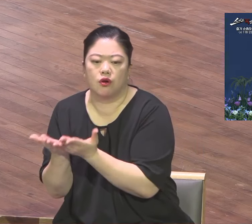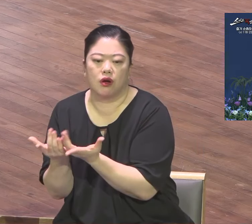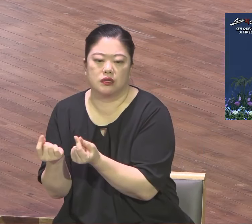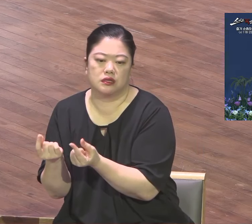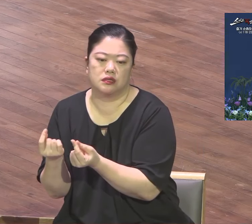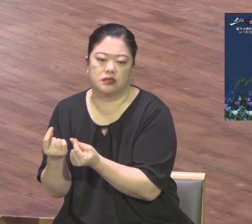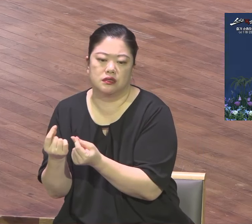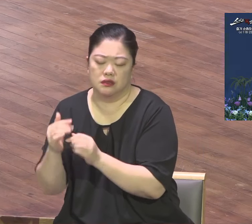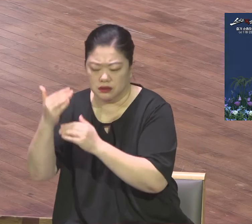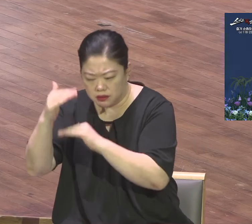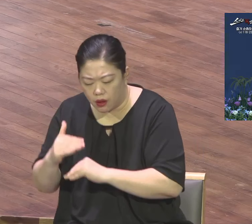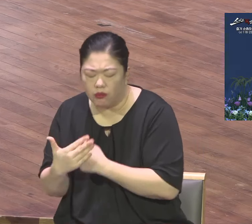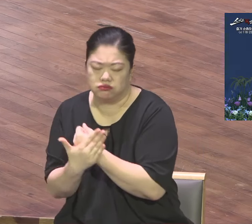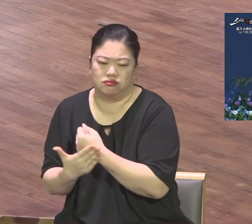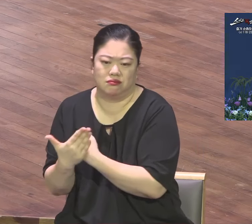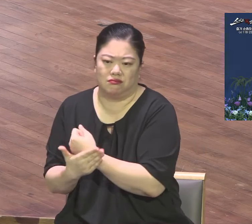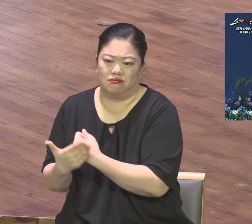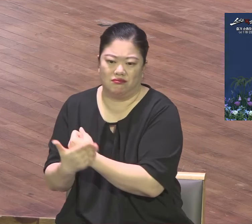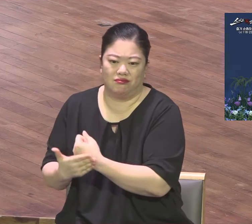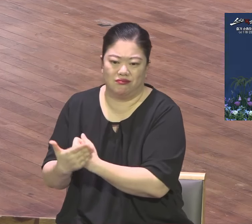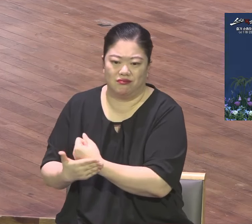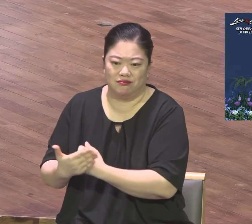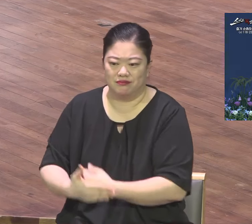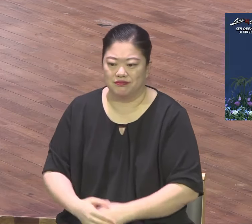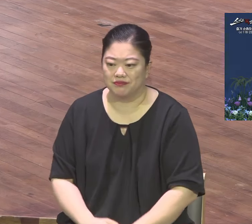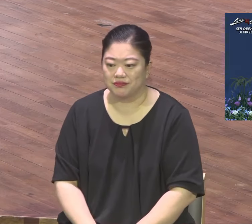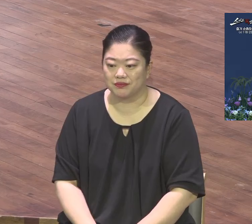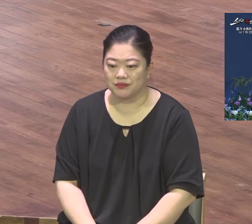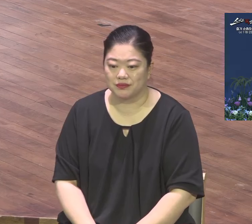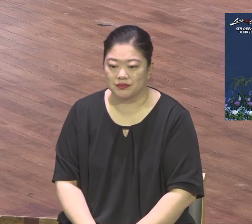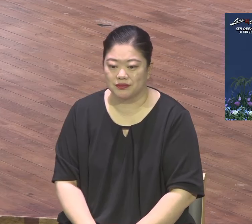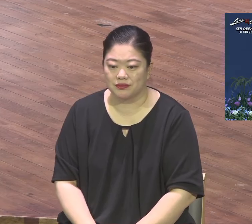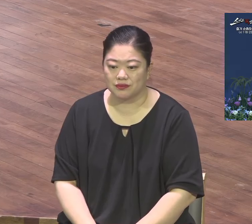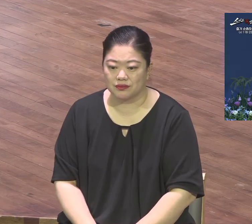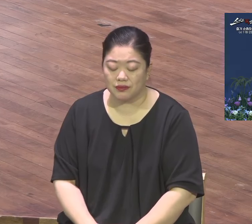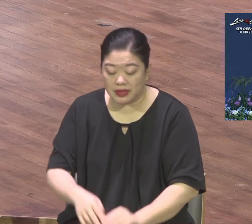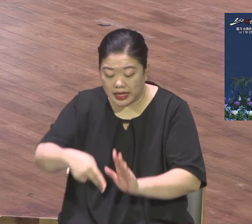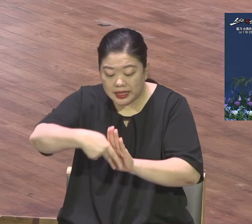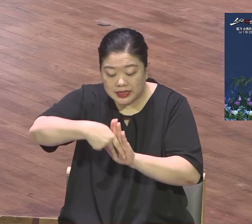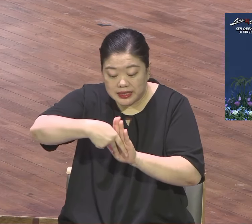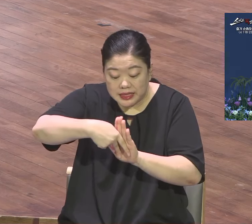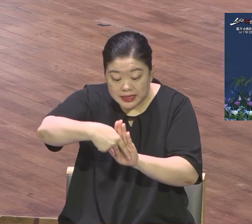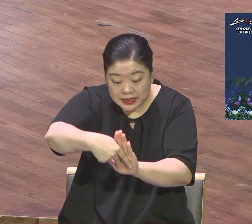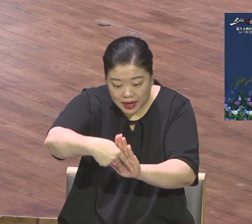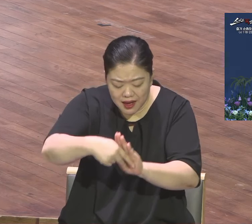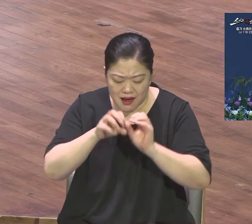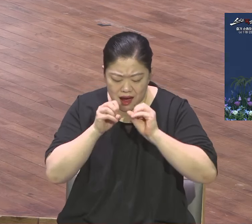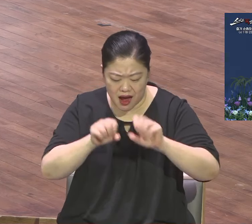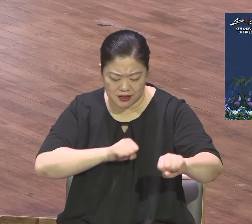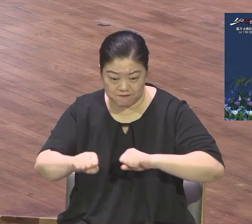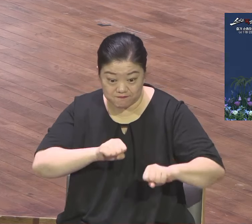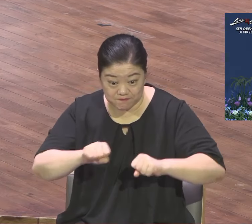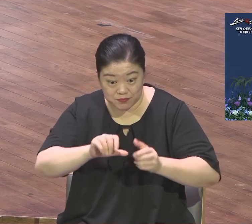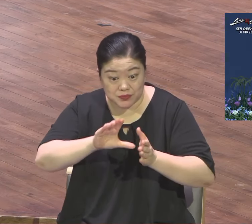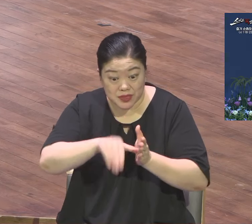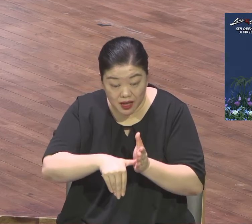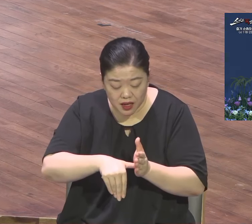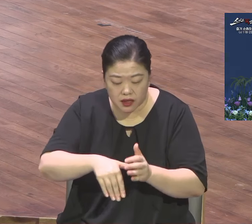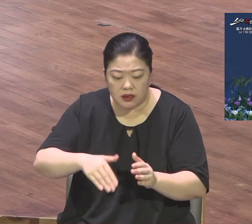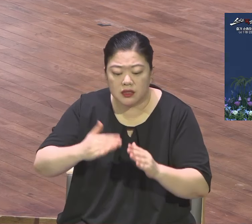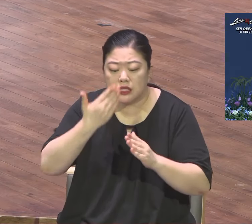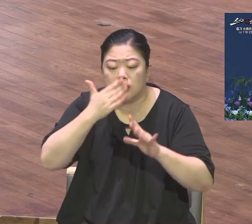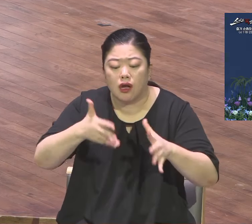이해하기 위해서는 당시에 시대 상황을 좀 알아야 됩니다. 이사야가 활동할